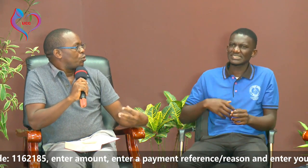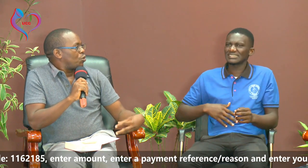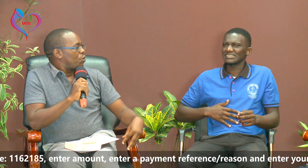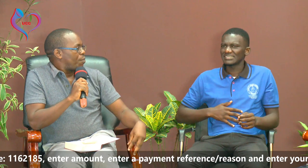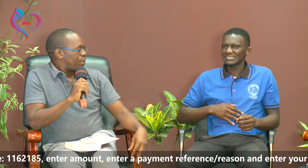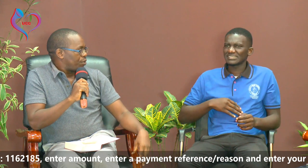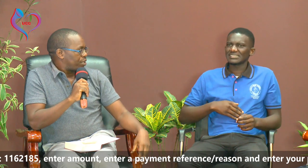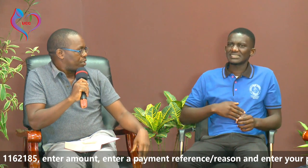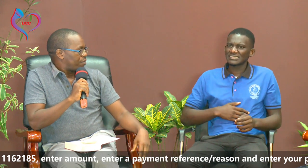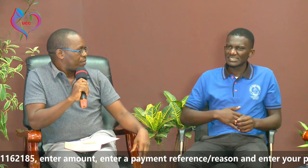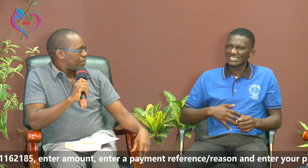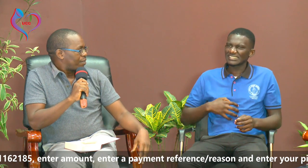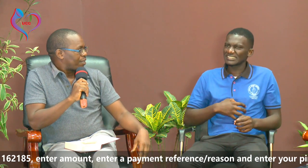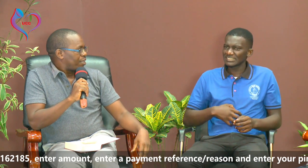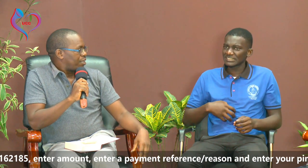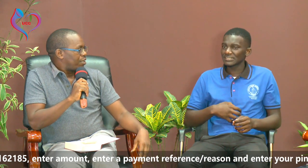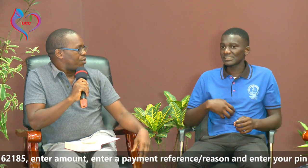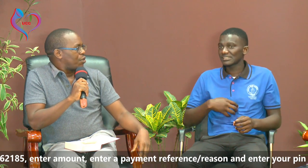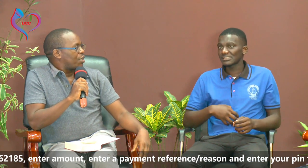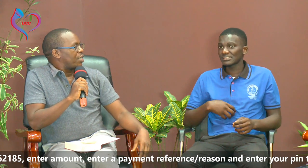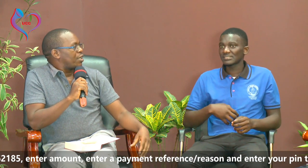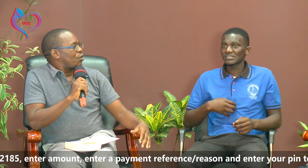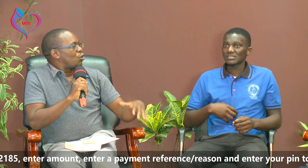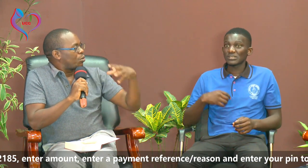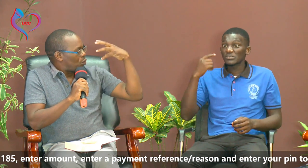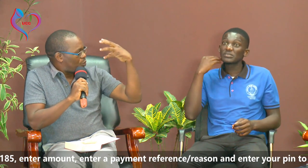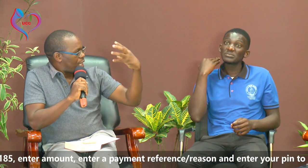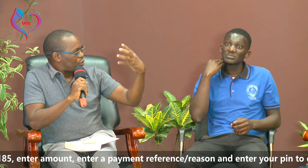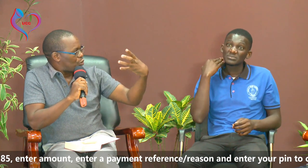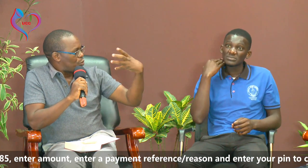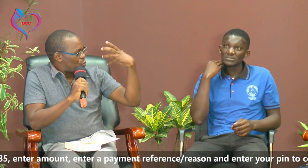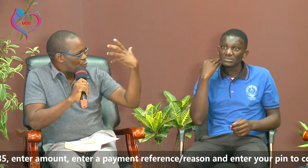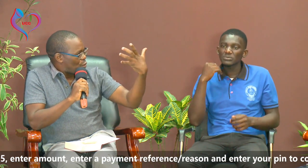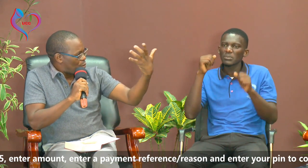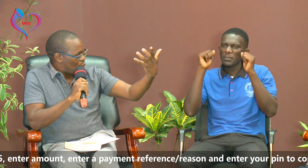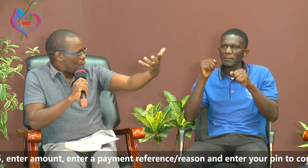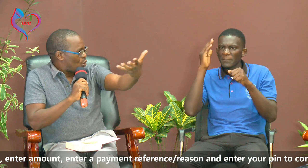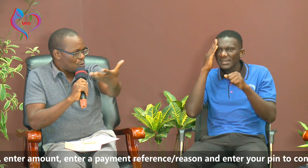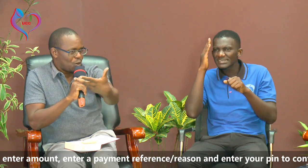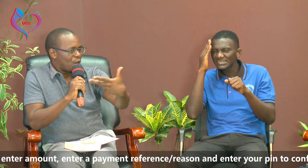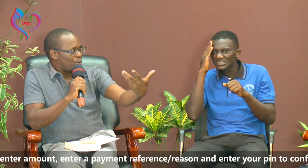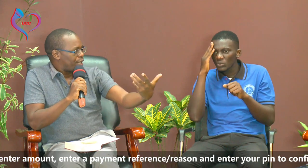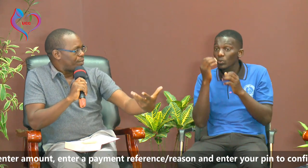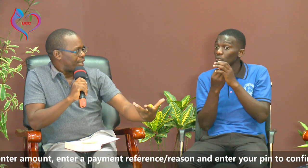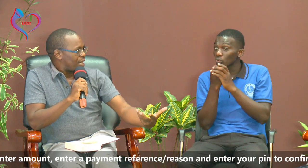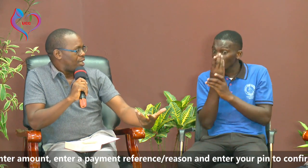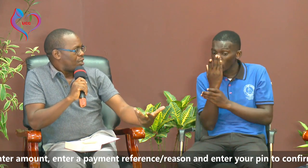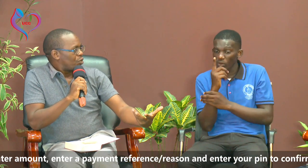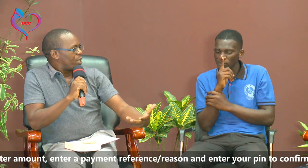lubuto lumula periods. Bosobolo ina insight yeyo ngosobolo kubanti oyino obukuru obwo obwawulembera no manya